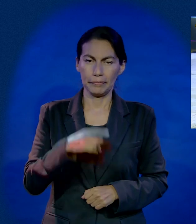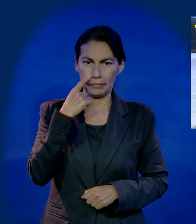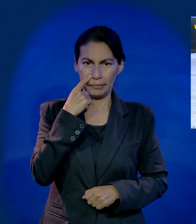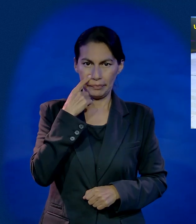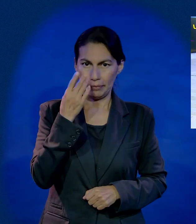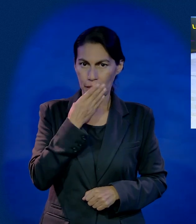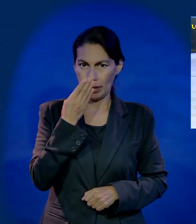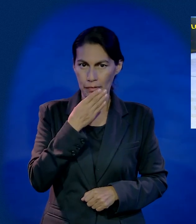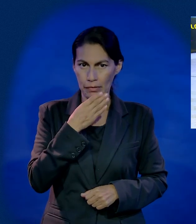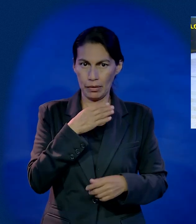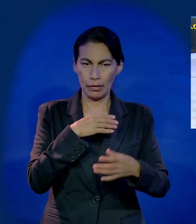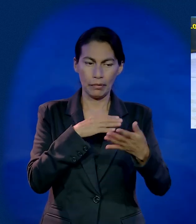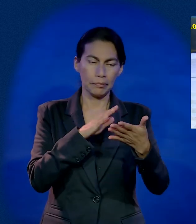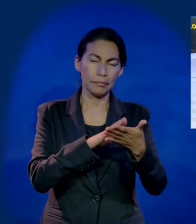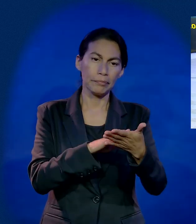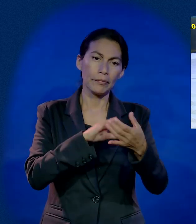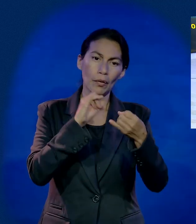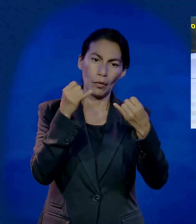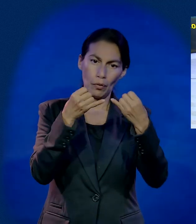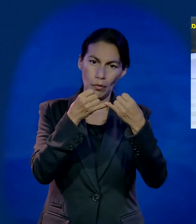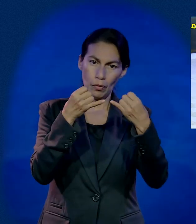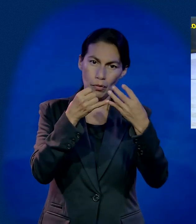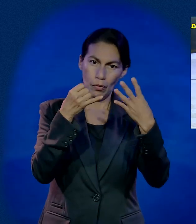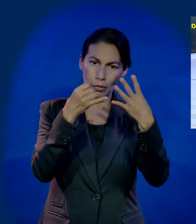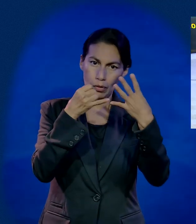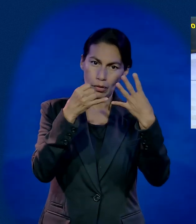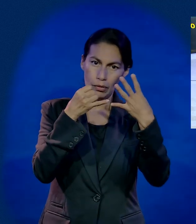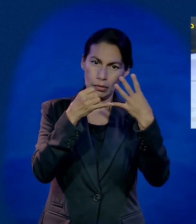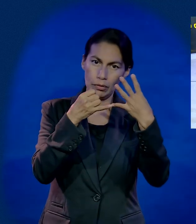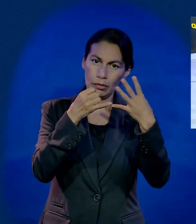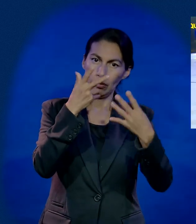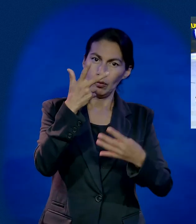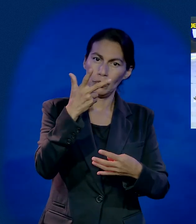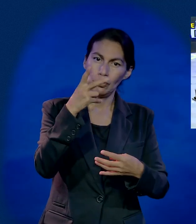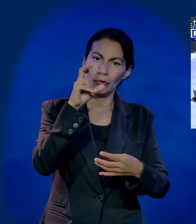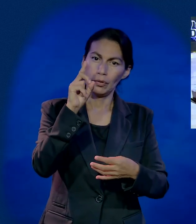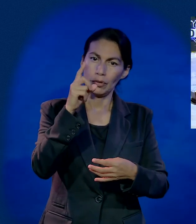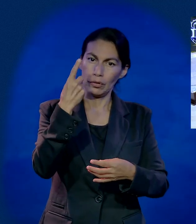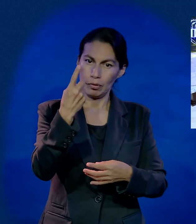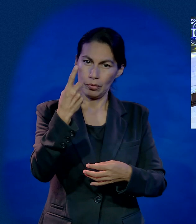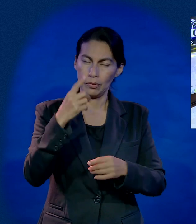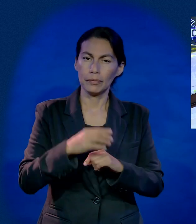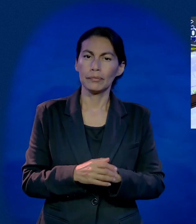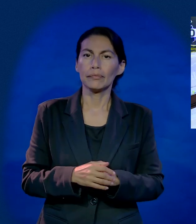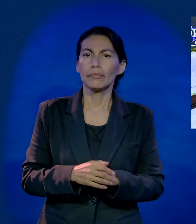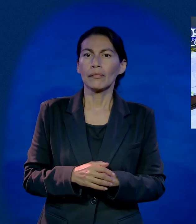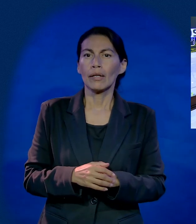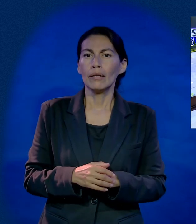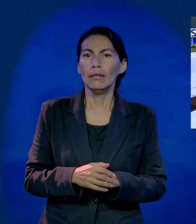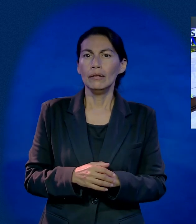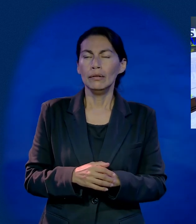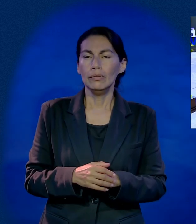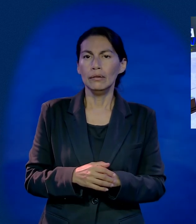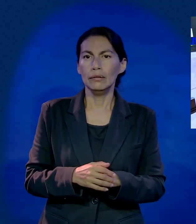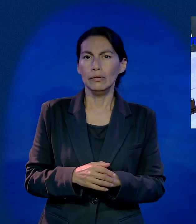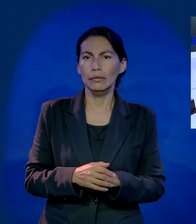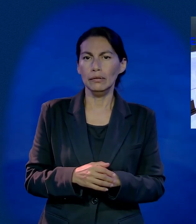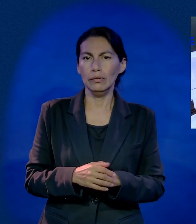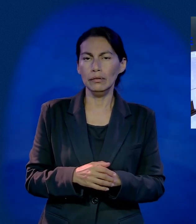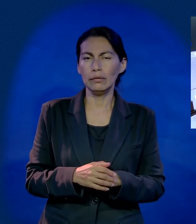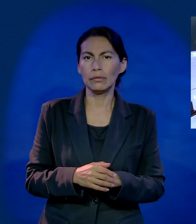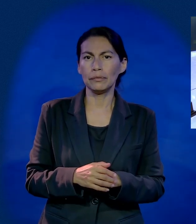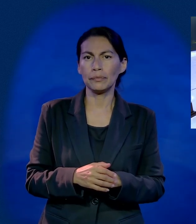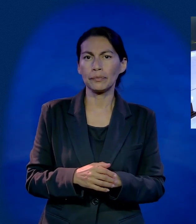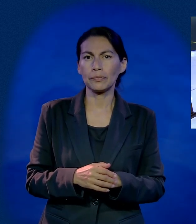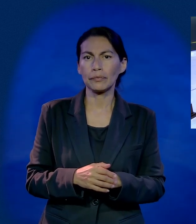favor. Ábrala, por favor, en el Evangelio de Juan, capítulo 8, verso 31. Vamos a buscar varios textos,